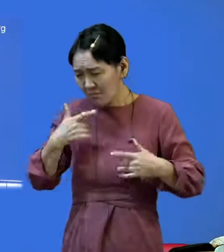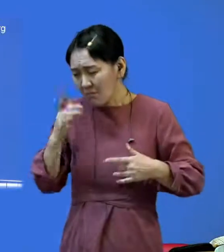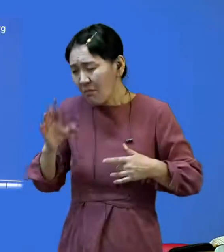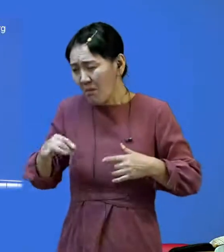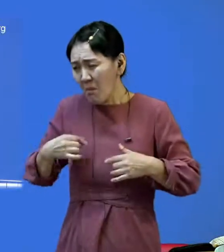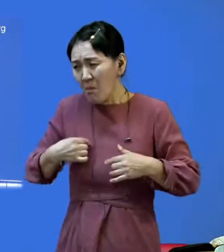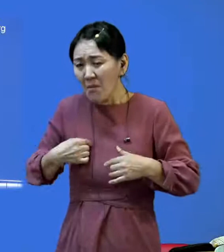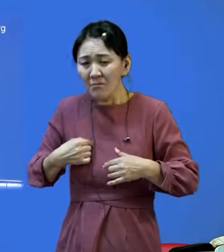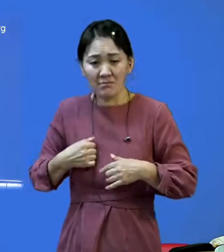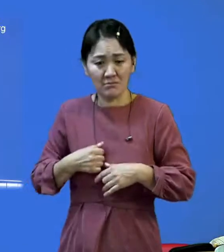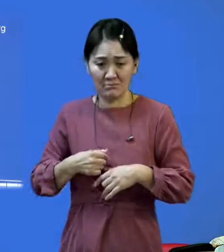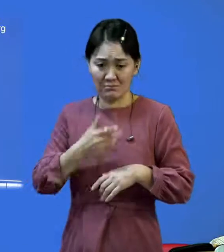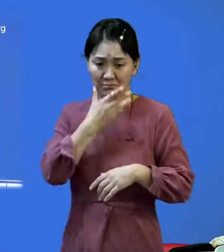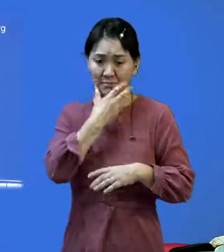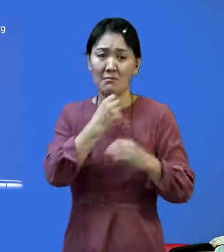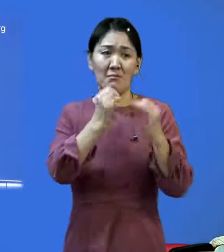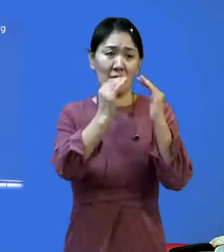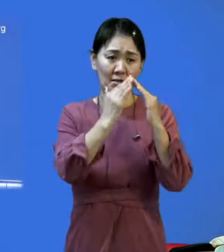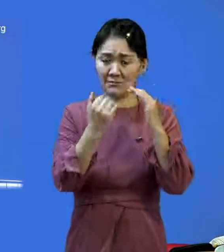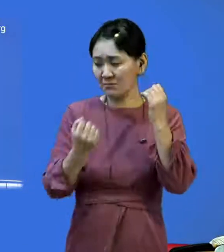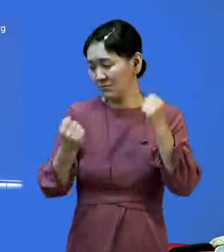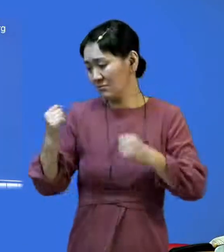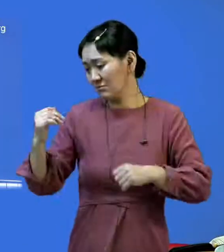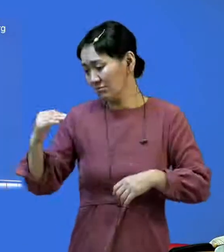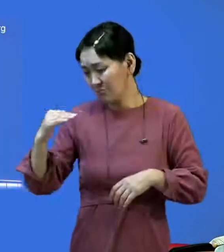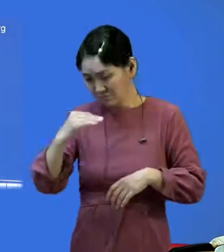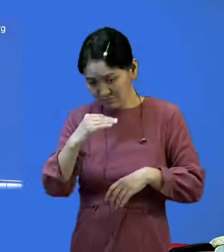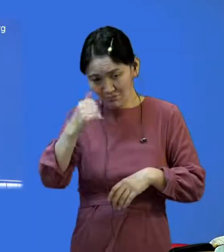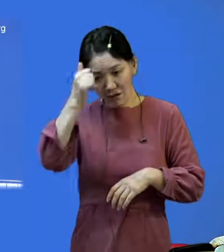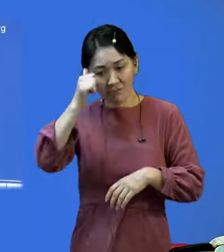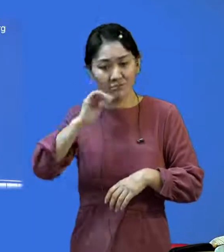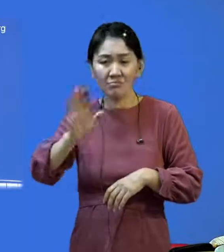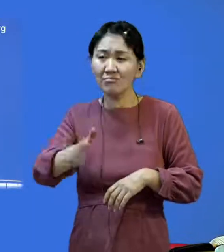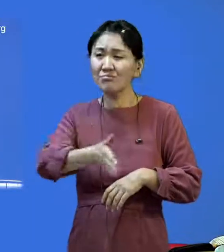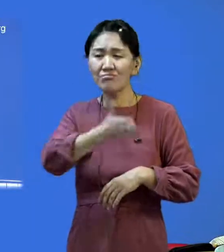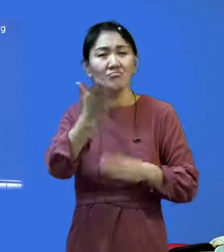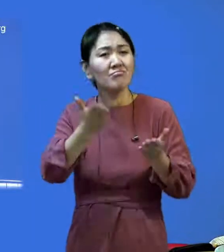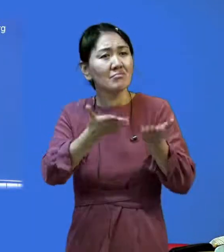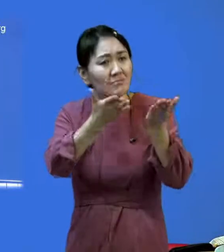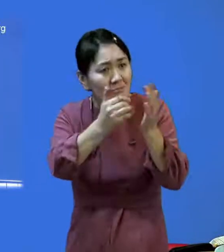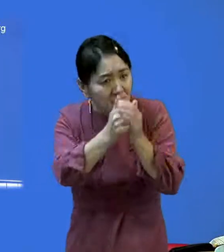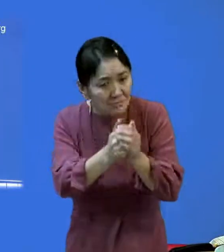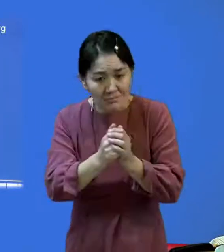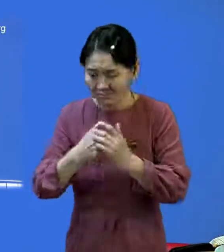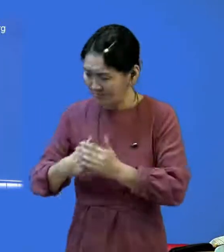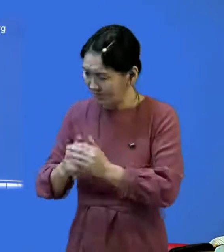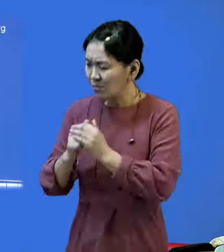Гоо сайхан байранд, сайхан машинаар, ахын дүүс нараараа хүндлүүл айдл.